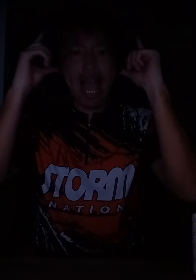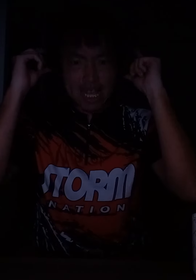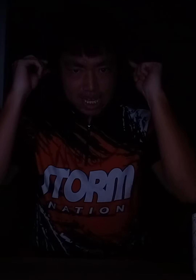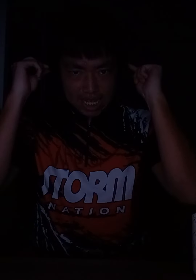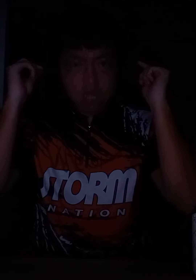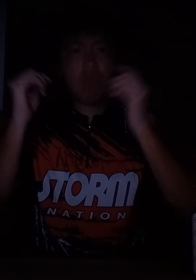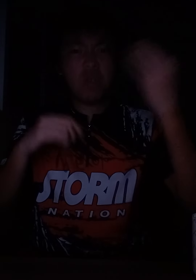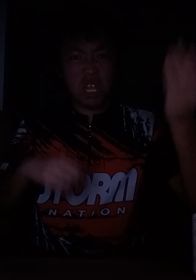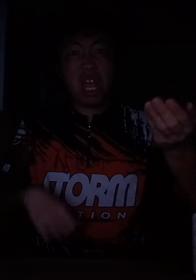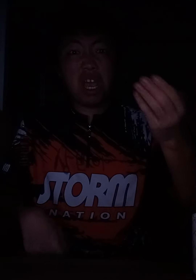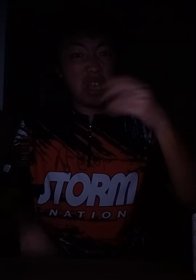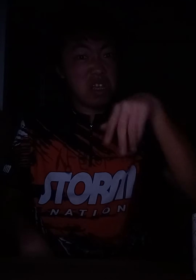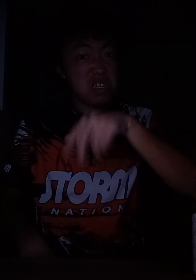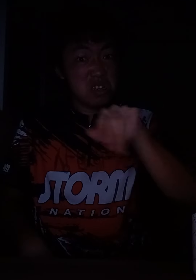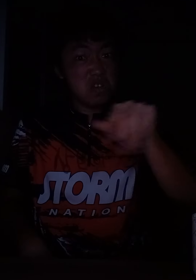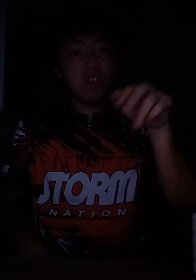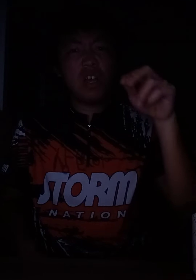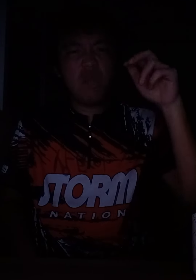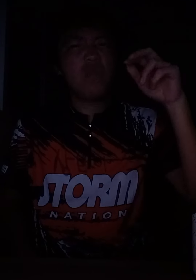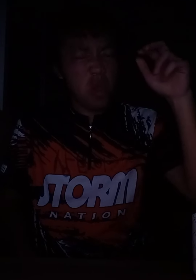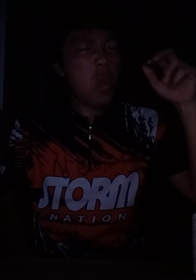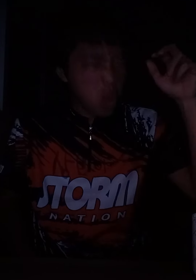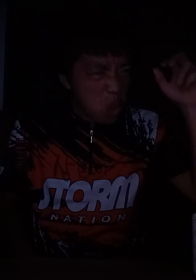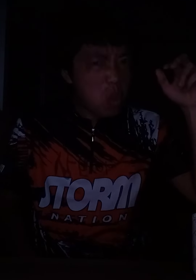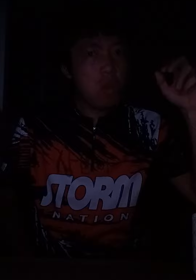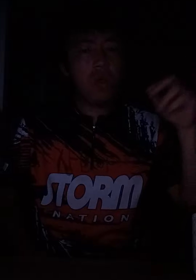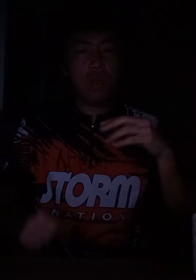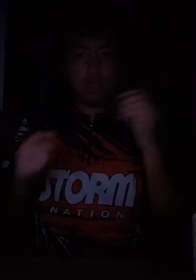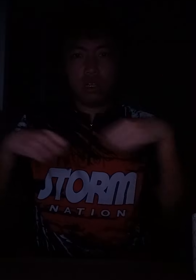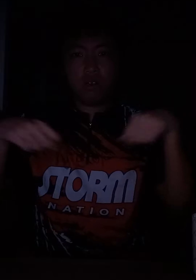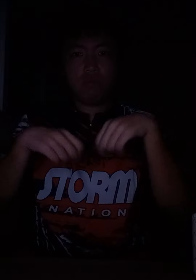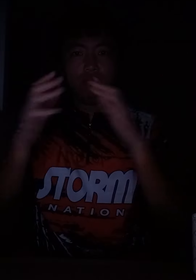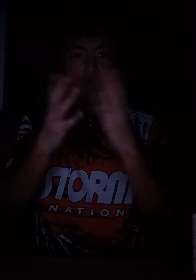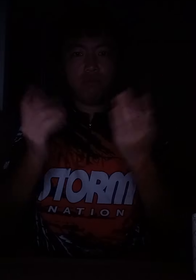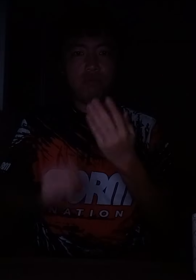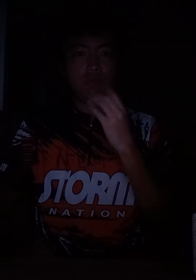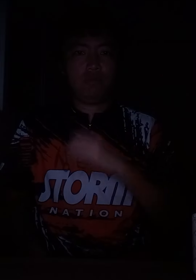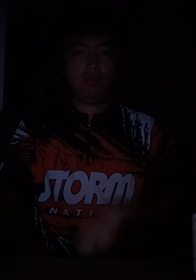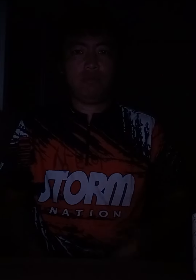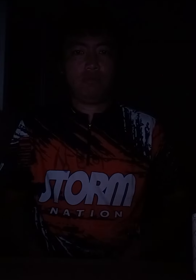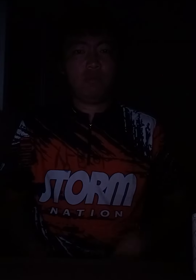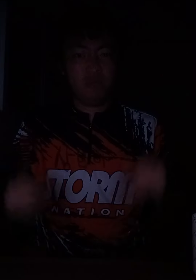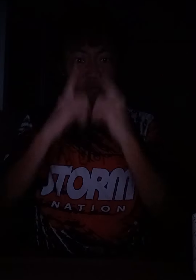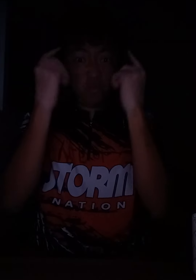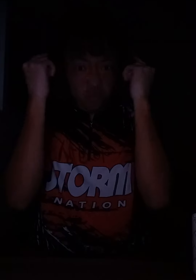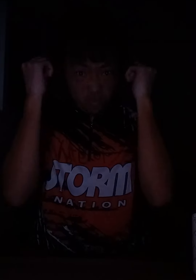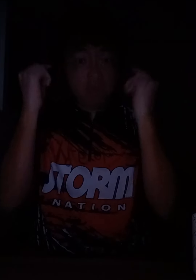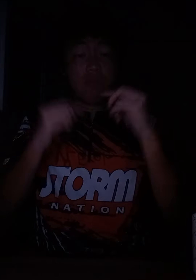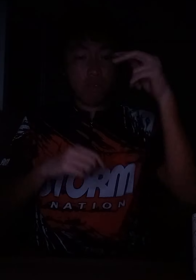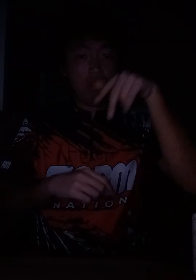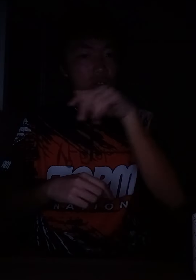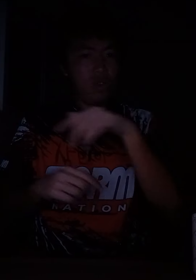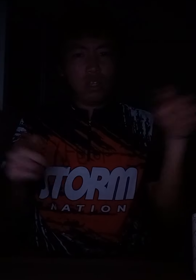마스크를 벗은 채 열차 곳곳에 침을 뱉고 행패를 부렸습니다. 마스크를 쓰라는 승무원의 말은 전혀